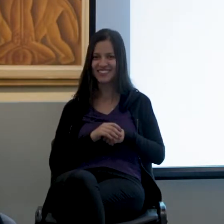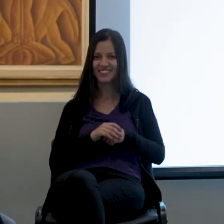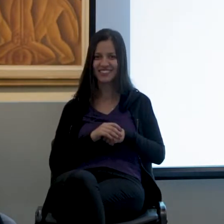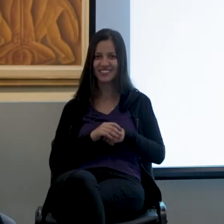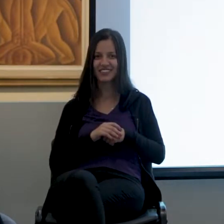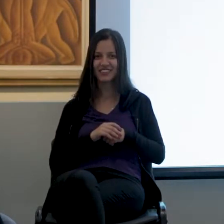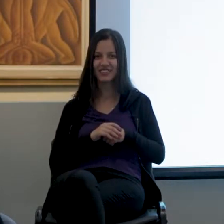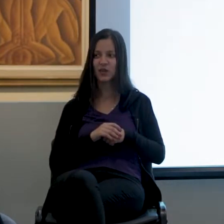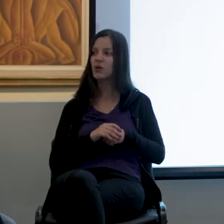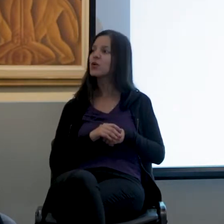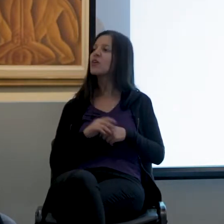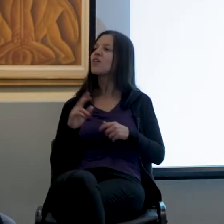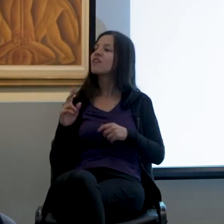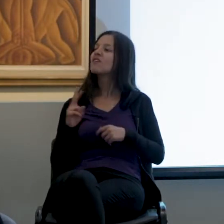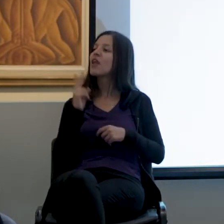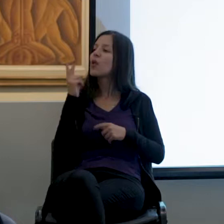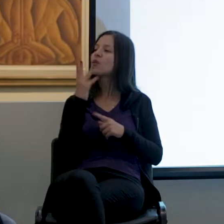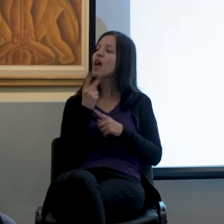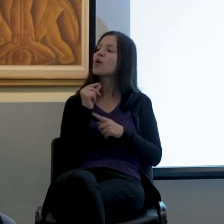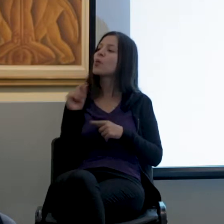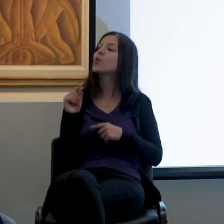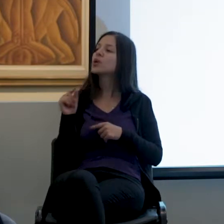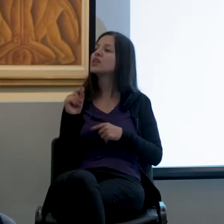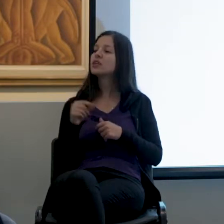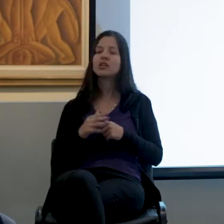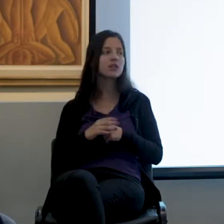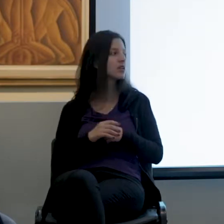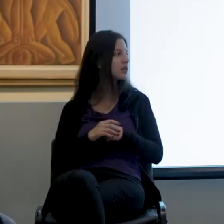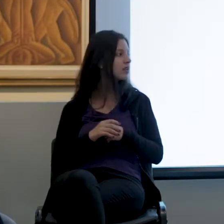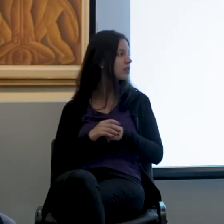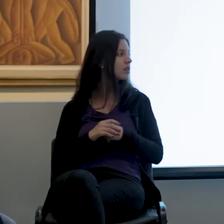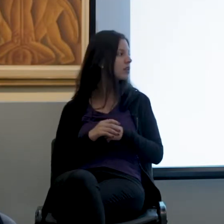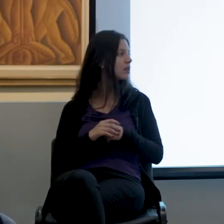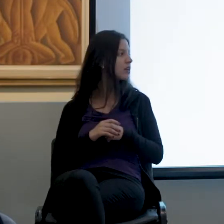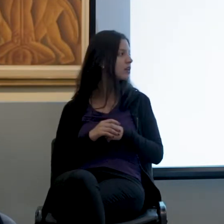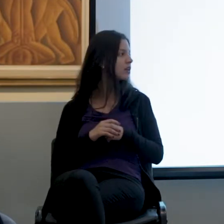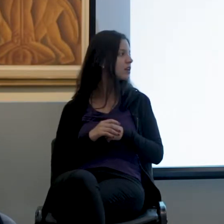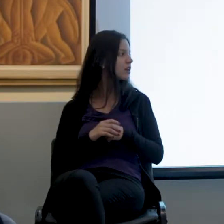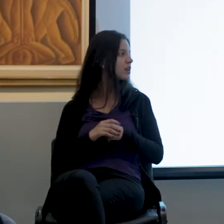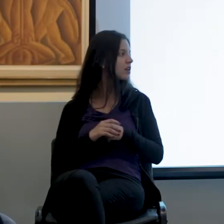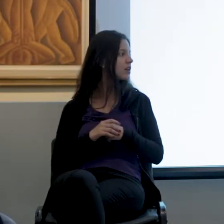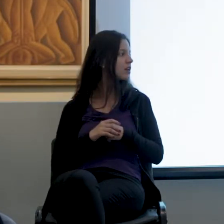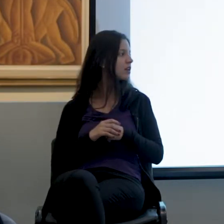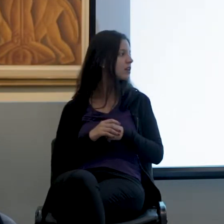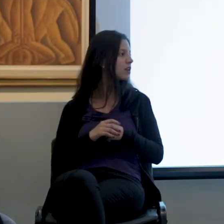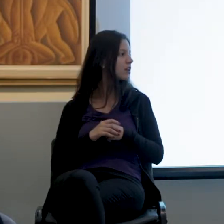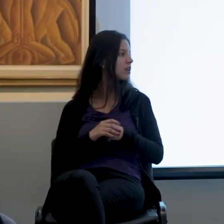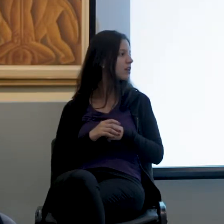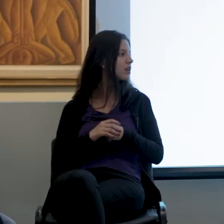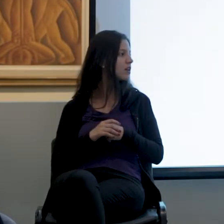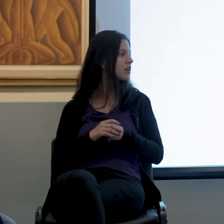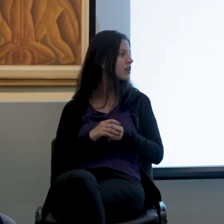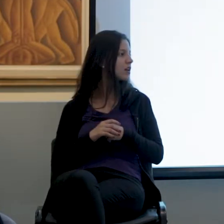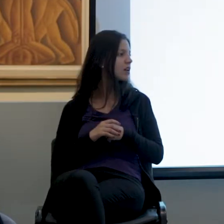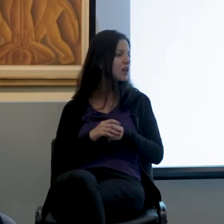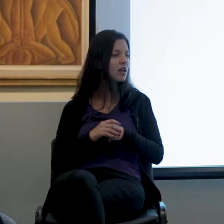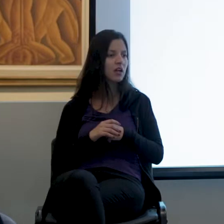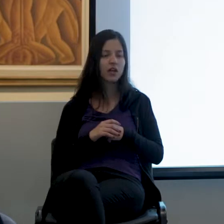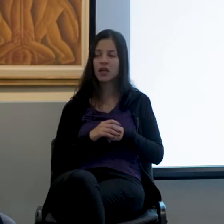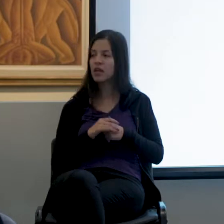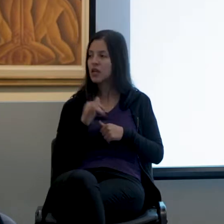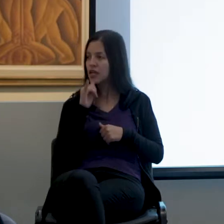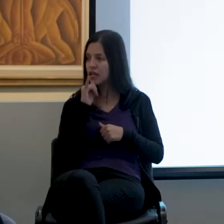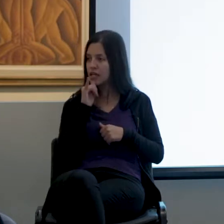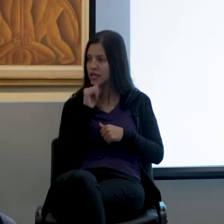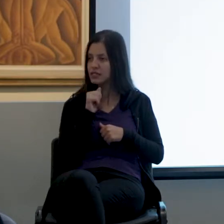O que valoriza? Mas tá lá. Mas se eu botar a assinatura